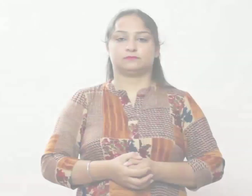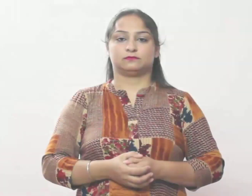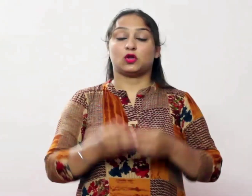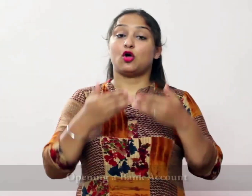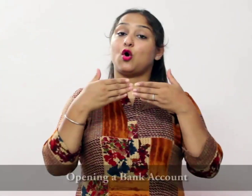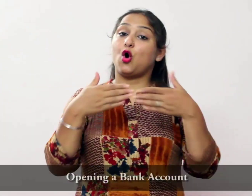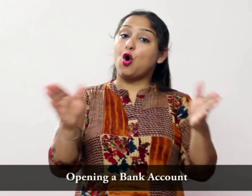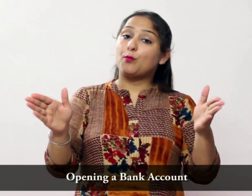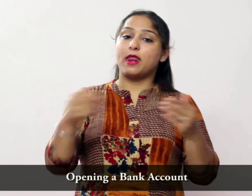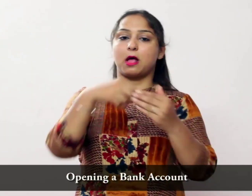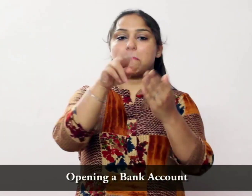बैंक खाता खोलना।